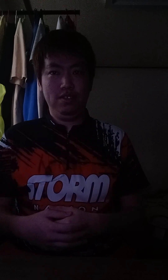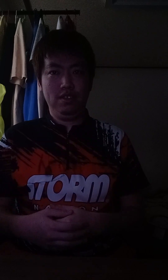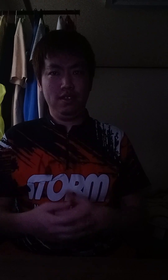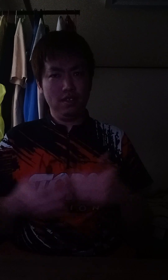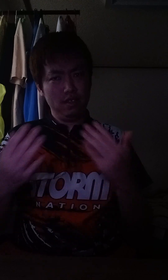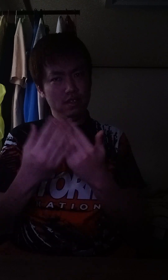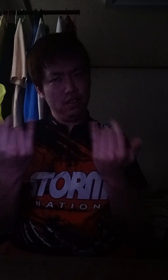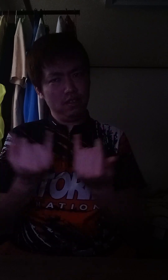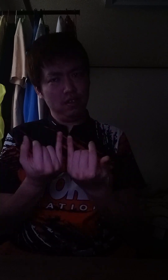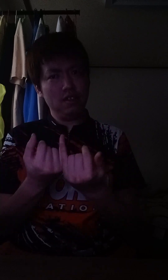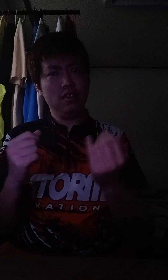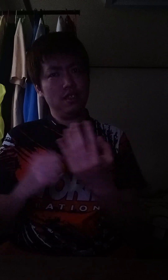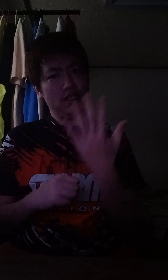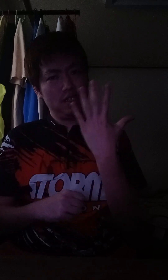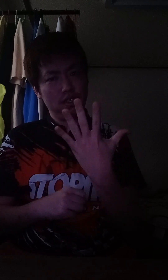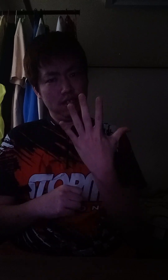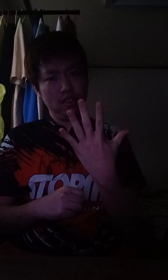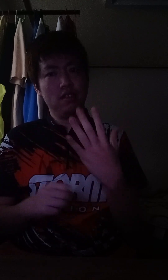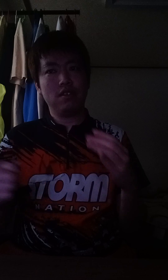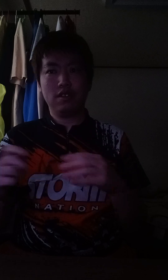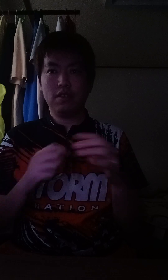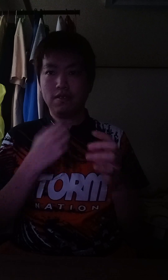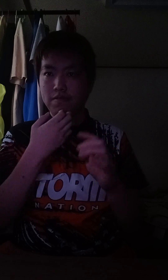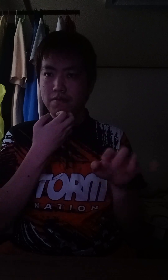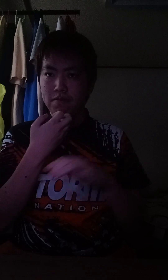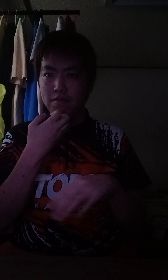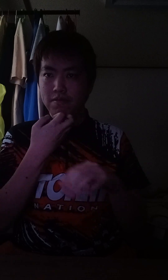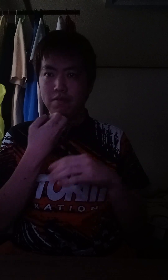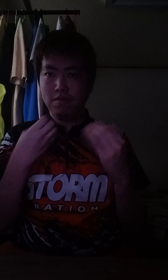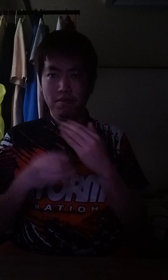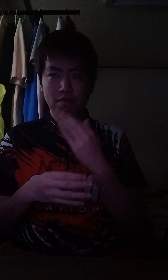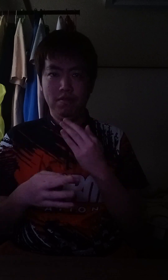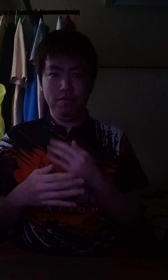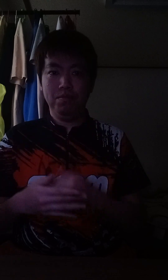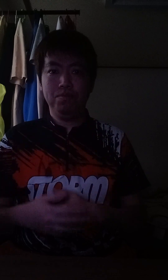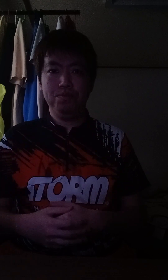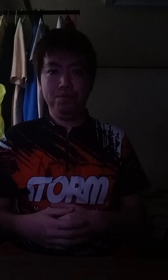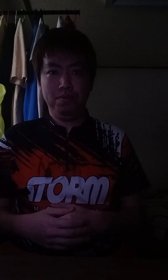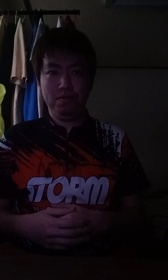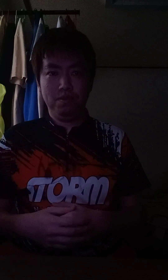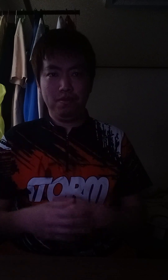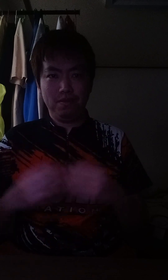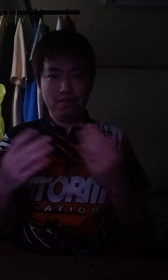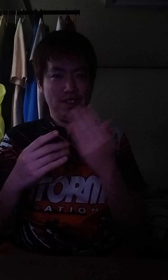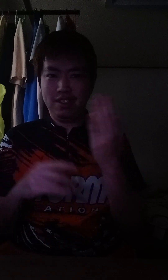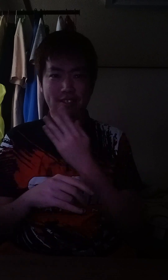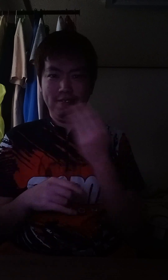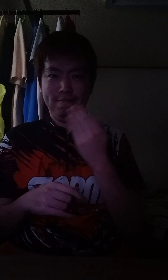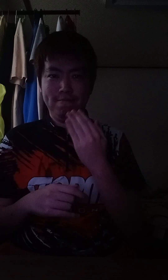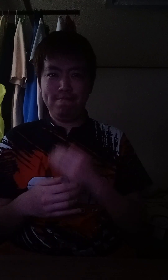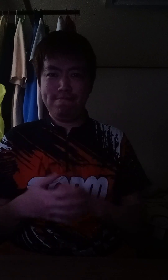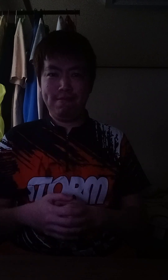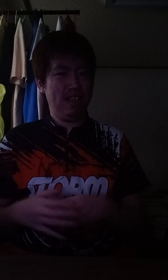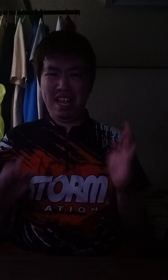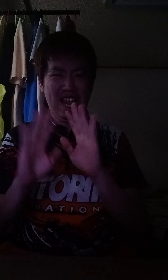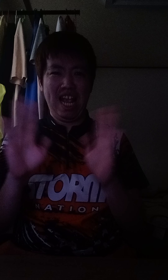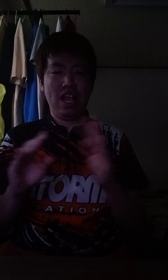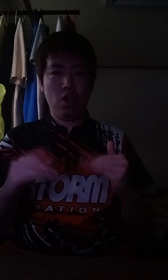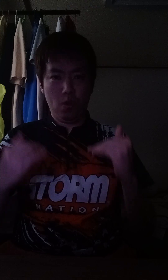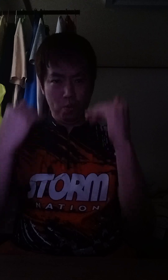승현이의 키와 몸무게는 아직 5살에 멈춰 있습니다. 괜히 마음을 원하요. 아니야. 이제 더 크게